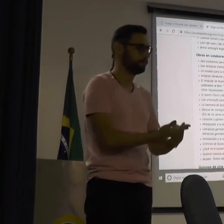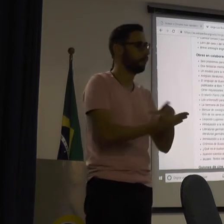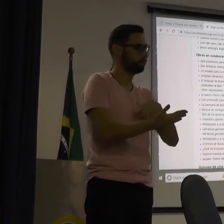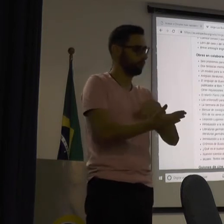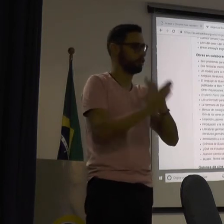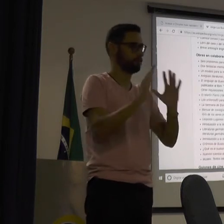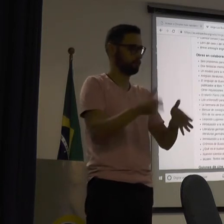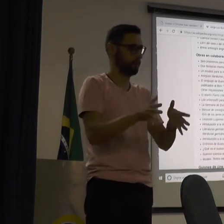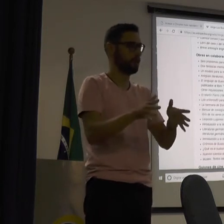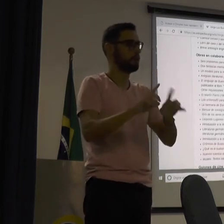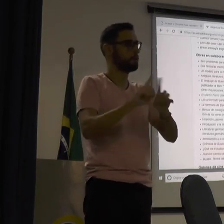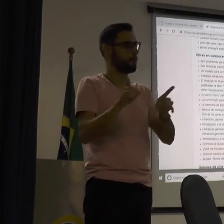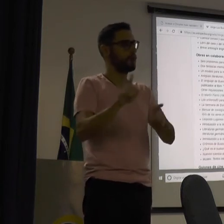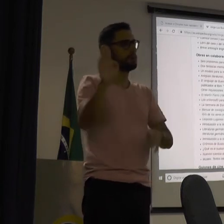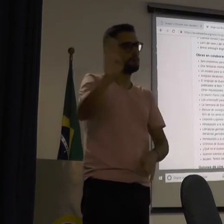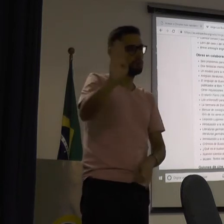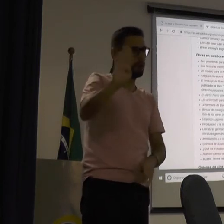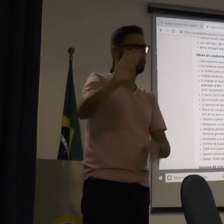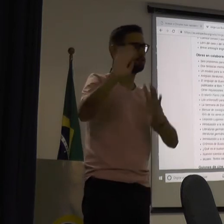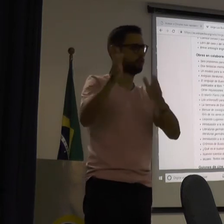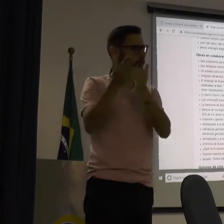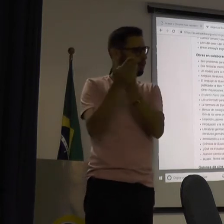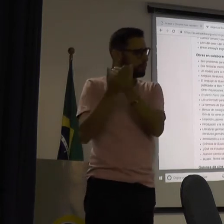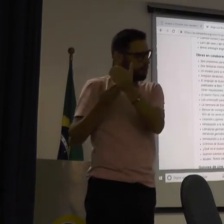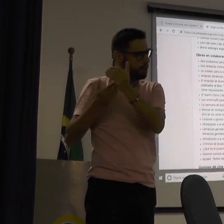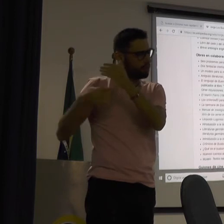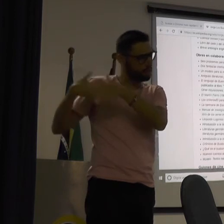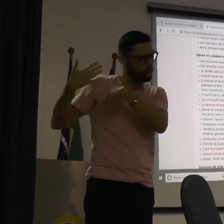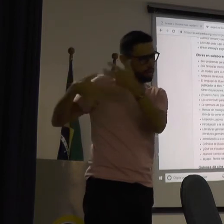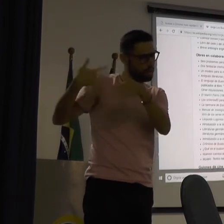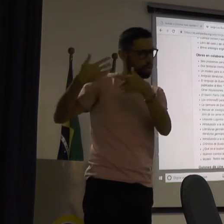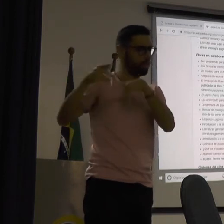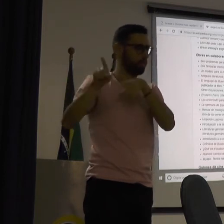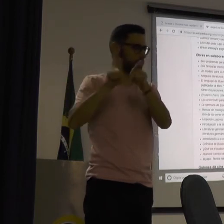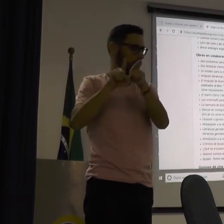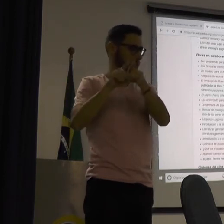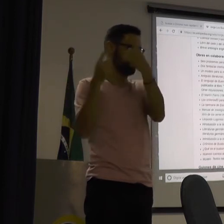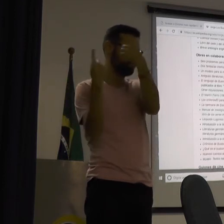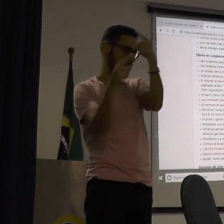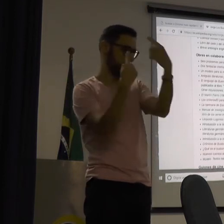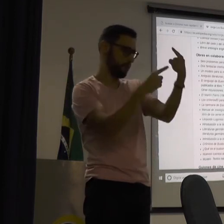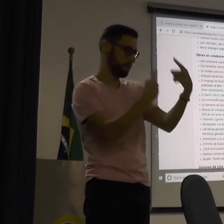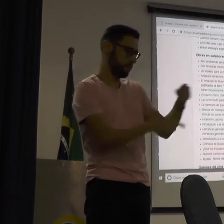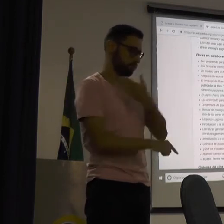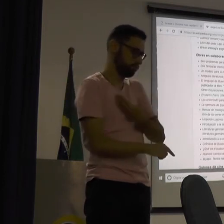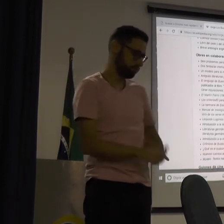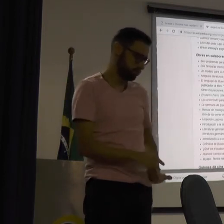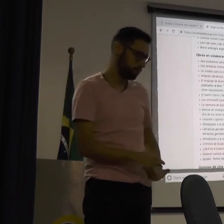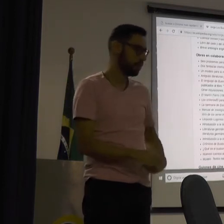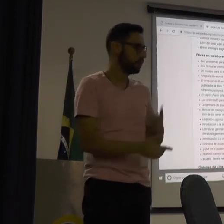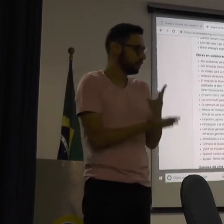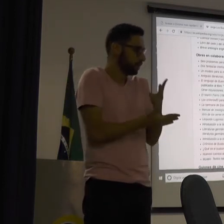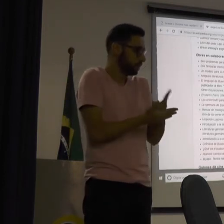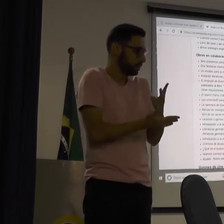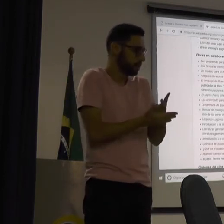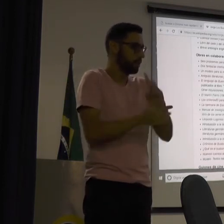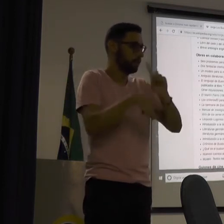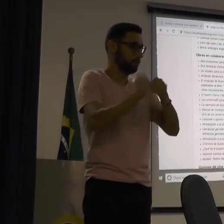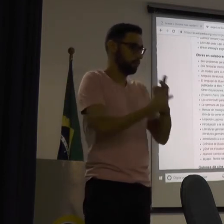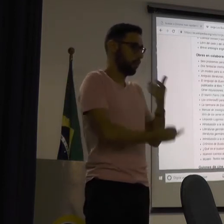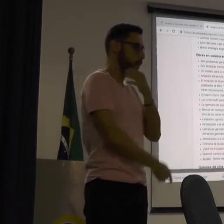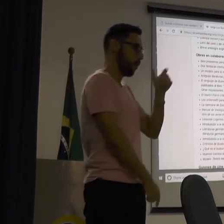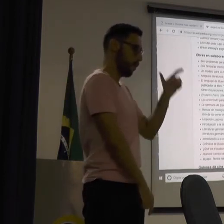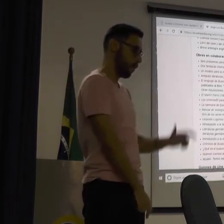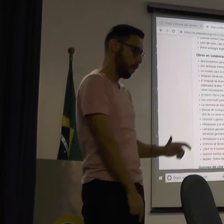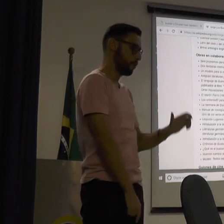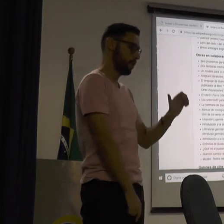o Borges atacava, foi da vanguarda, depois ele atacava a vanguarda o tempo todo. Mas aí você vê que o Augusto de Campos, em termos de literatura,